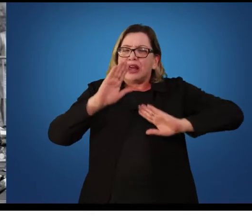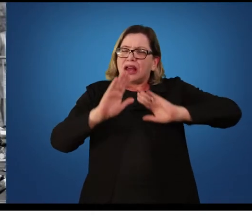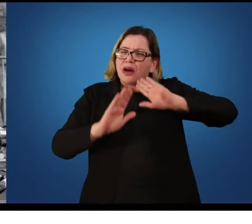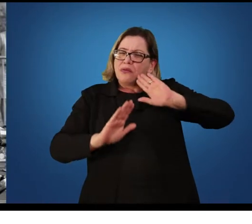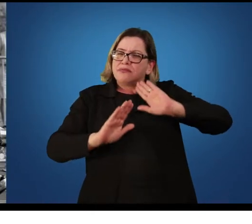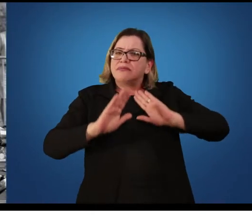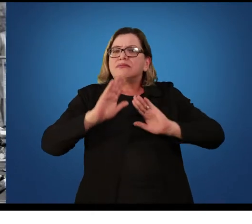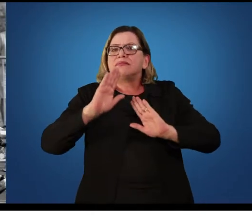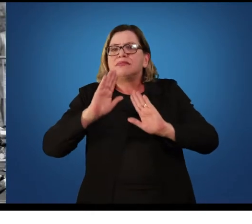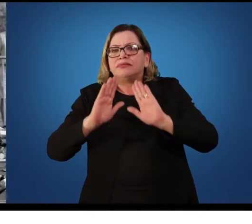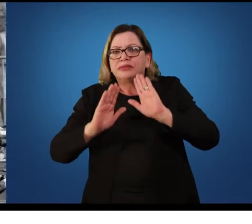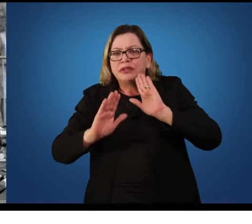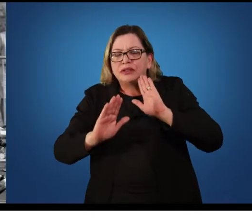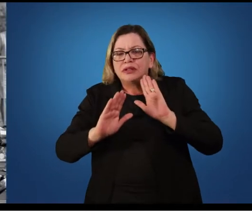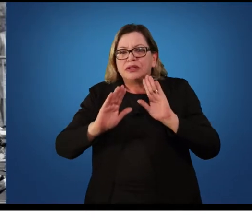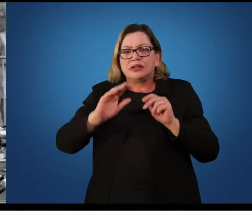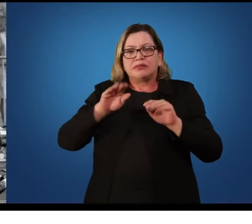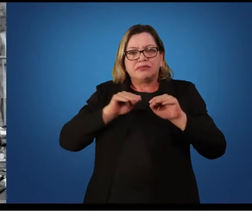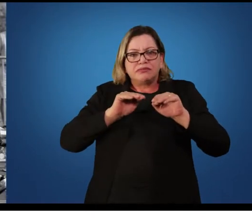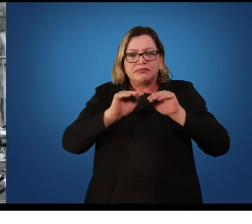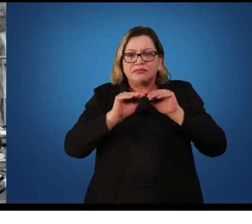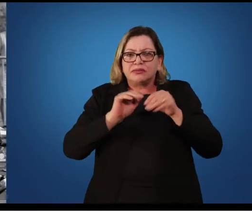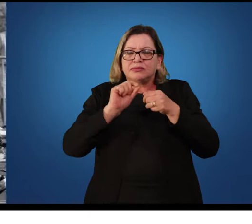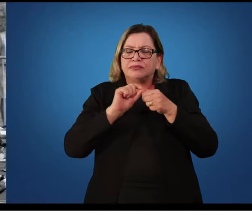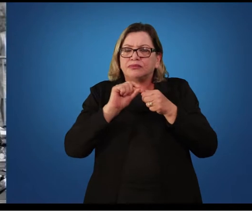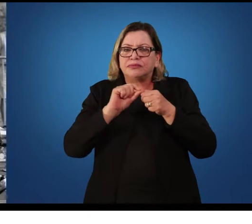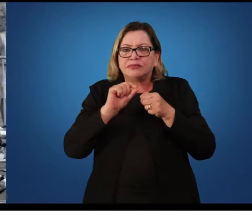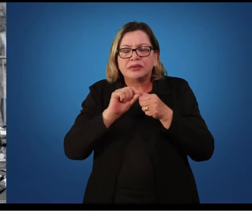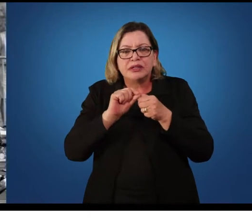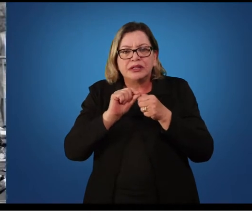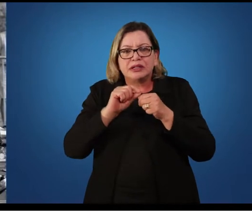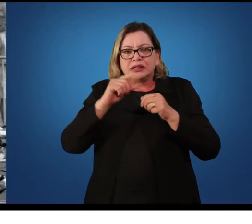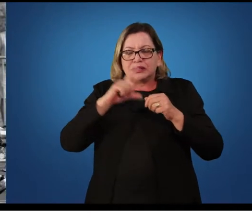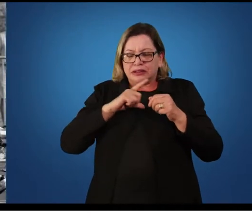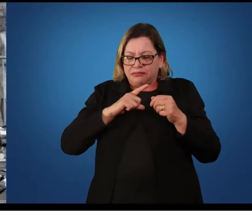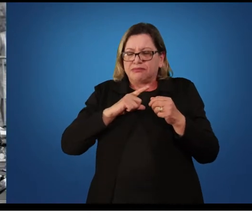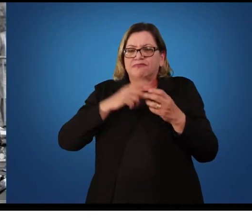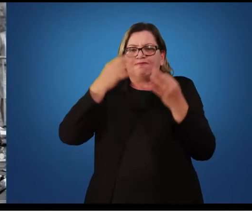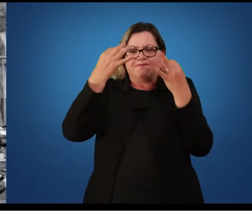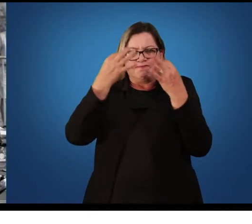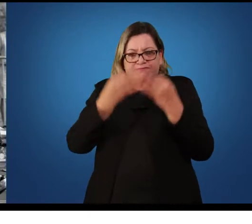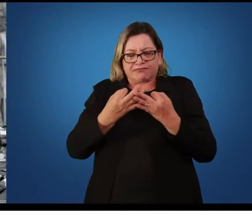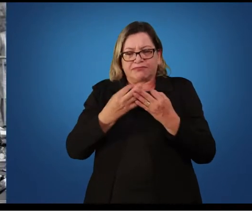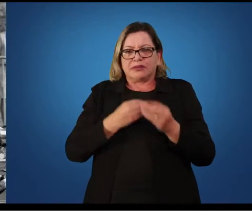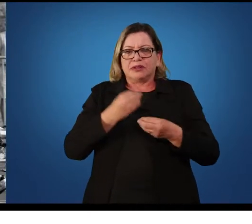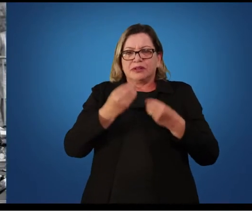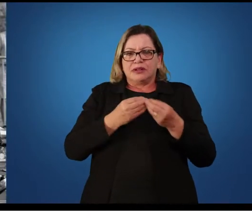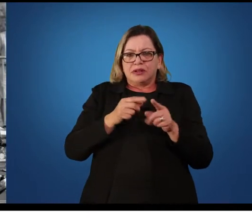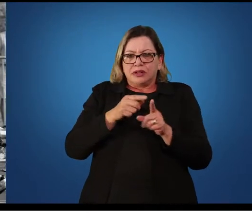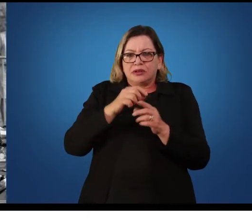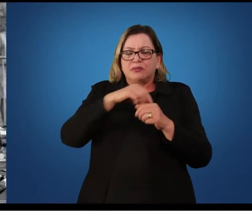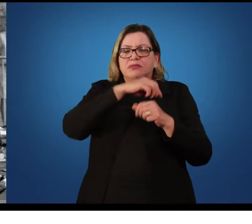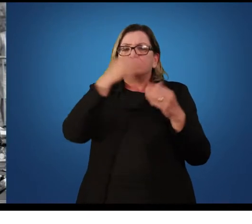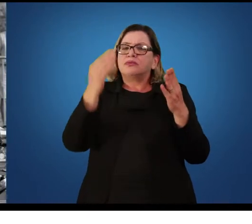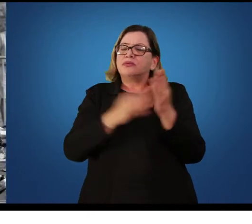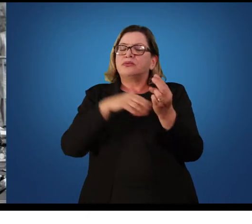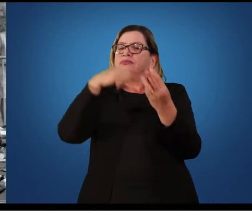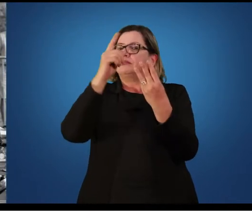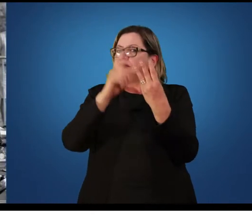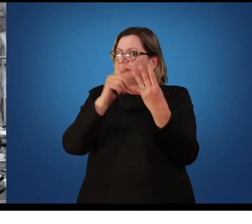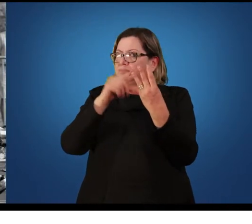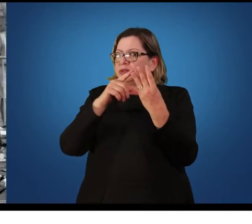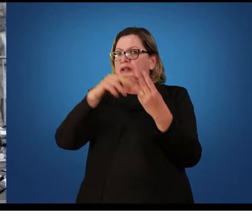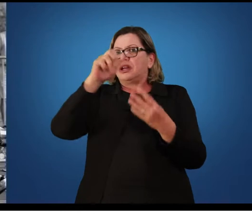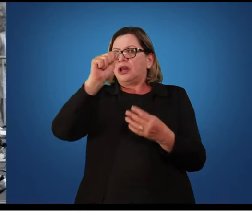elementos executados adquirem uma certa consistência. E por último, que é o